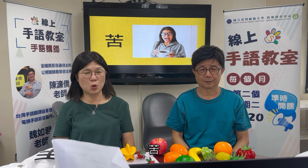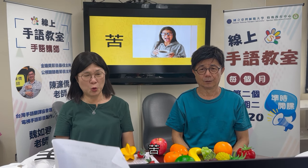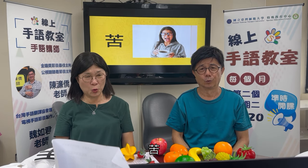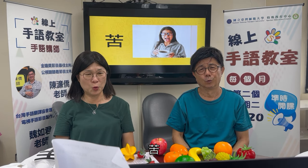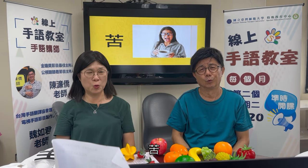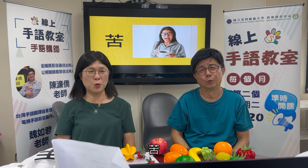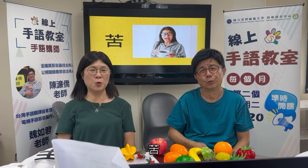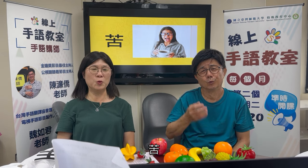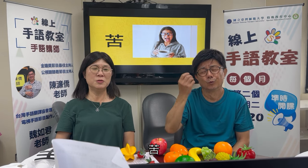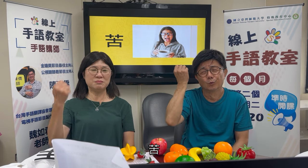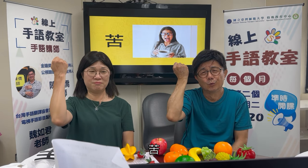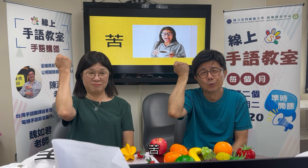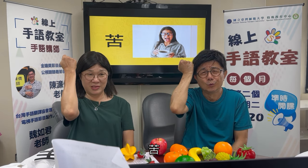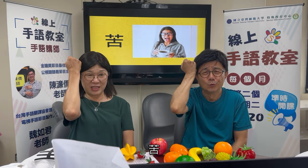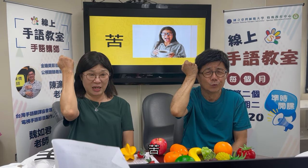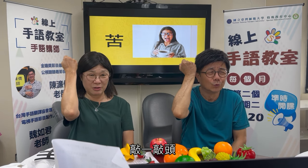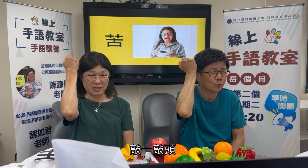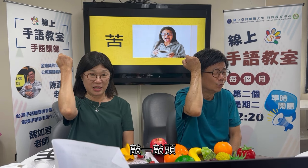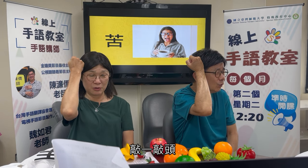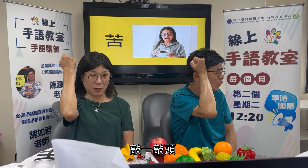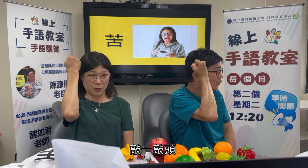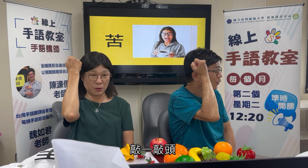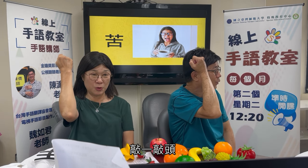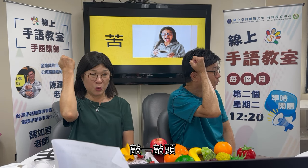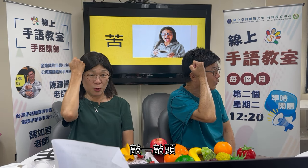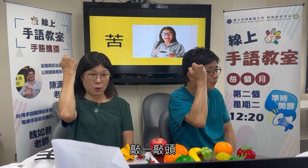苦，敲一敲头，苦，